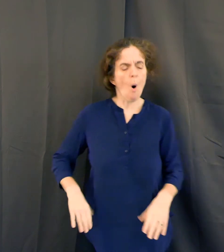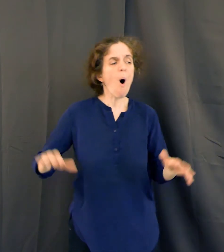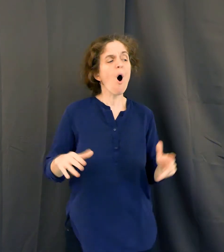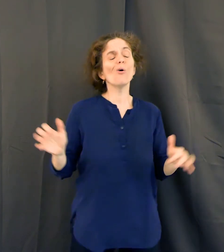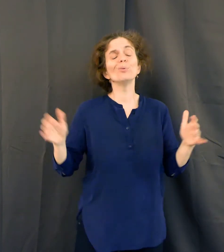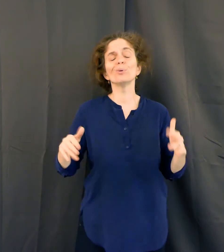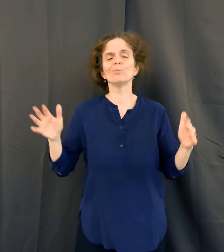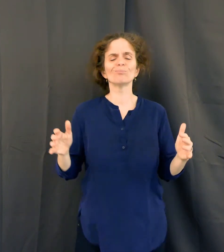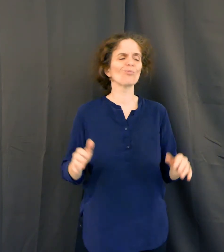Oh,